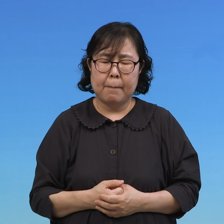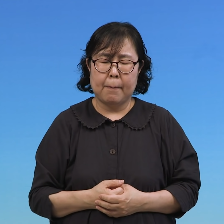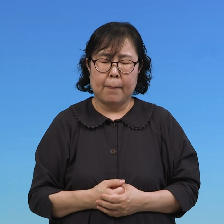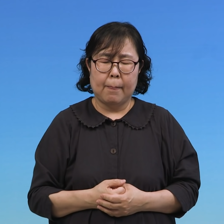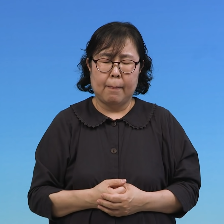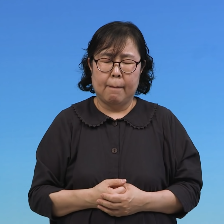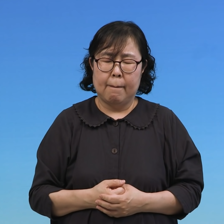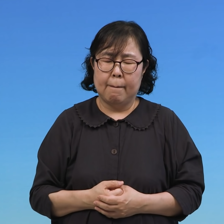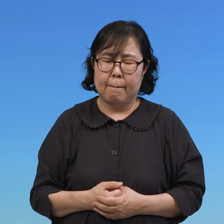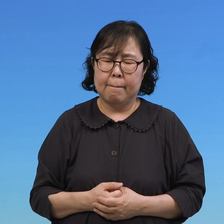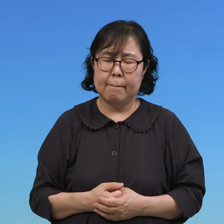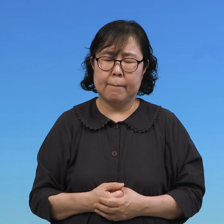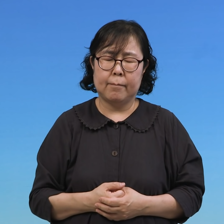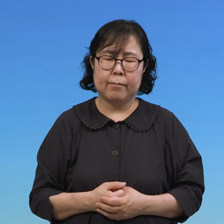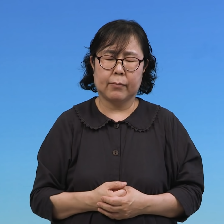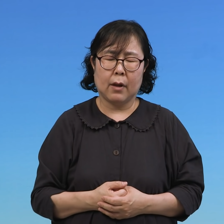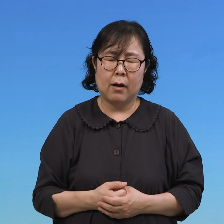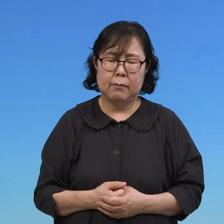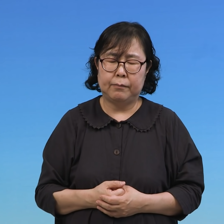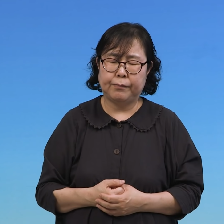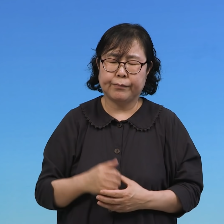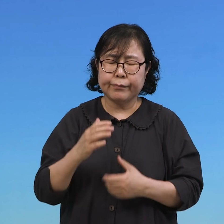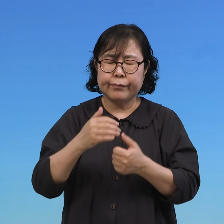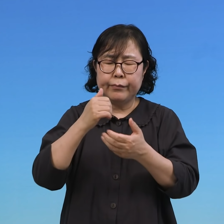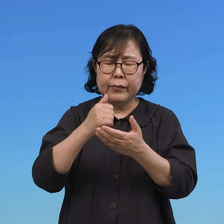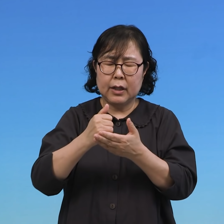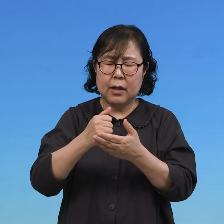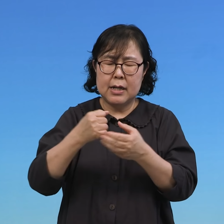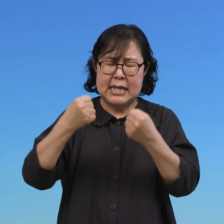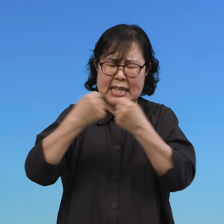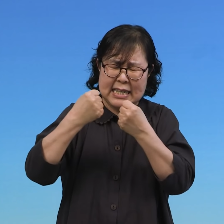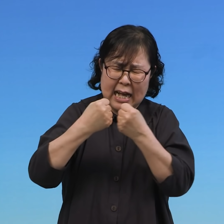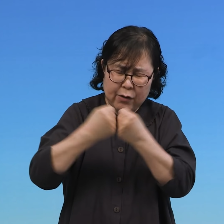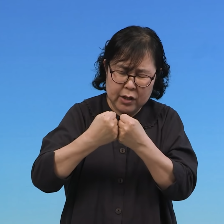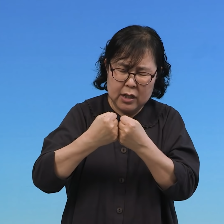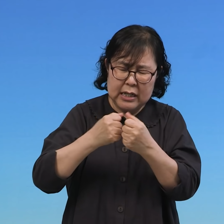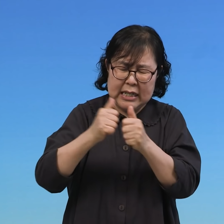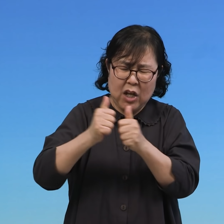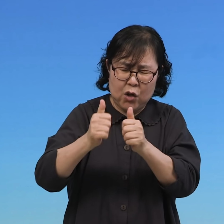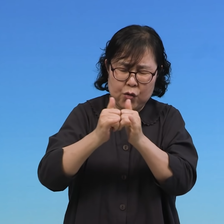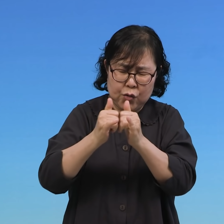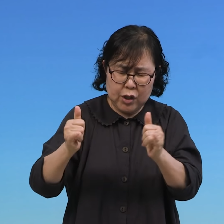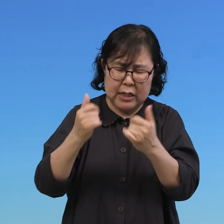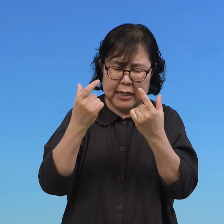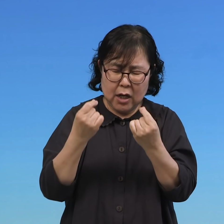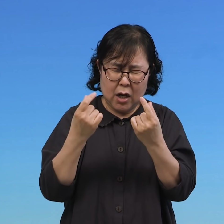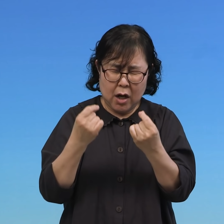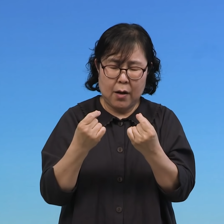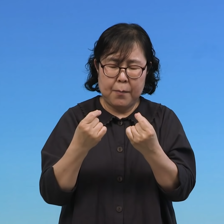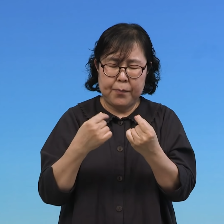주시옵소서. 하나님 격투기에 나선 선수들처럼